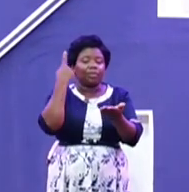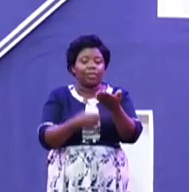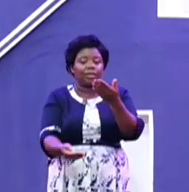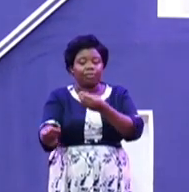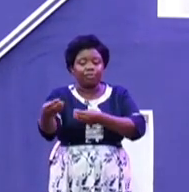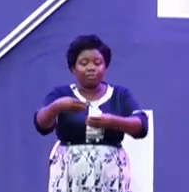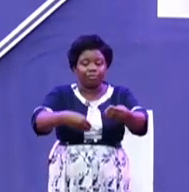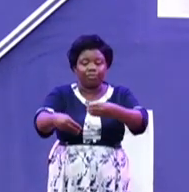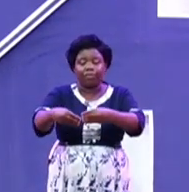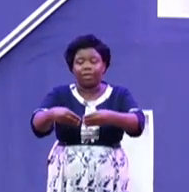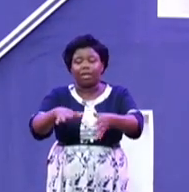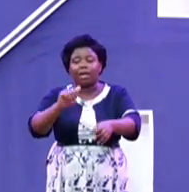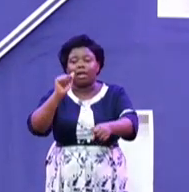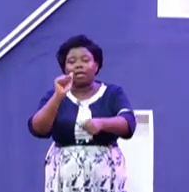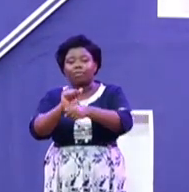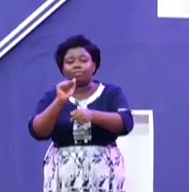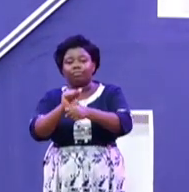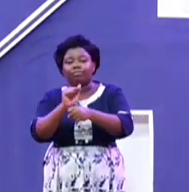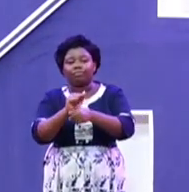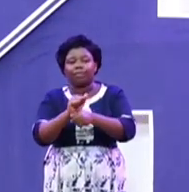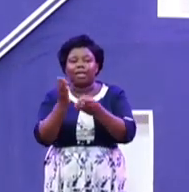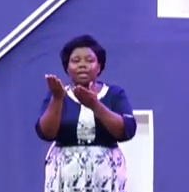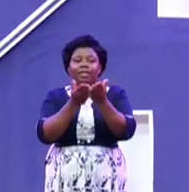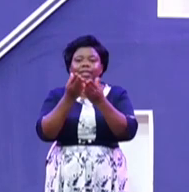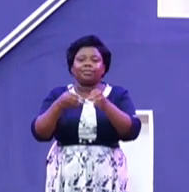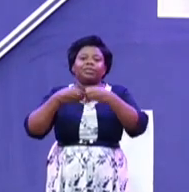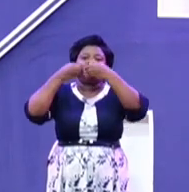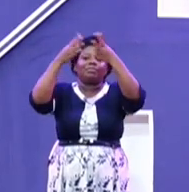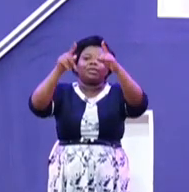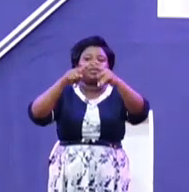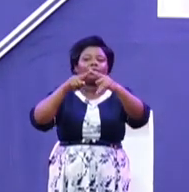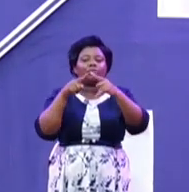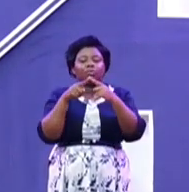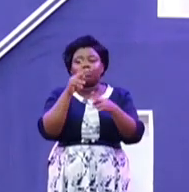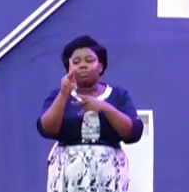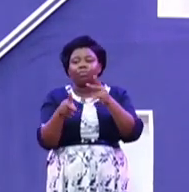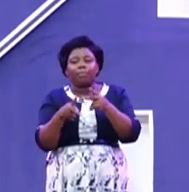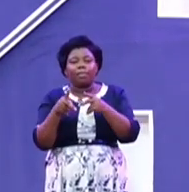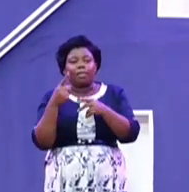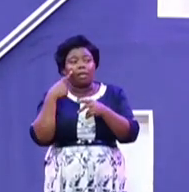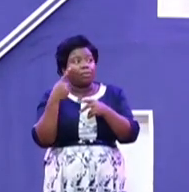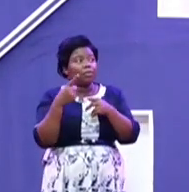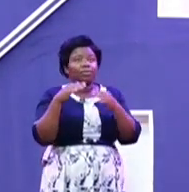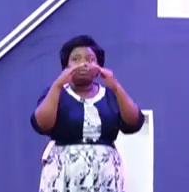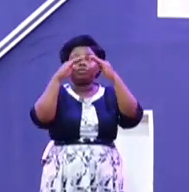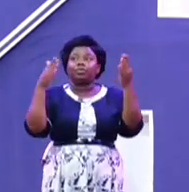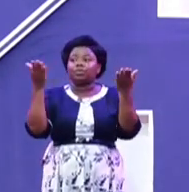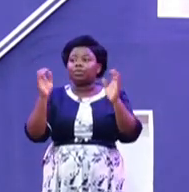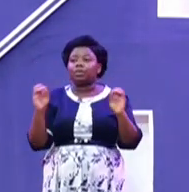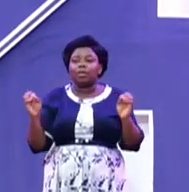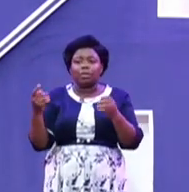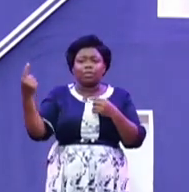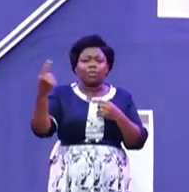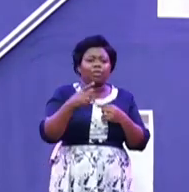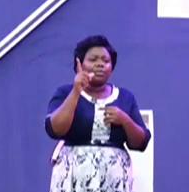ebiba biweereddwayo olw'okukola omulimu ate saaviisi ezo ne zidda eri abantu Kwango labi ekizimbe kino singate chiriwo ne mujja mu